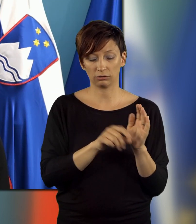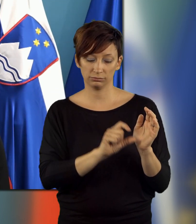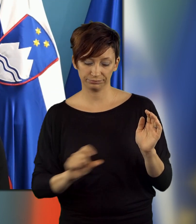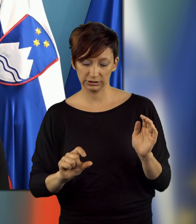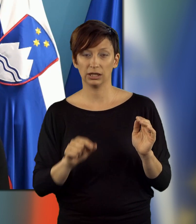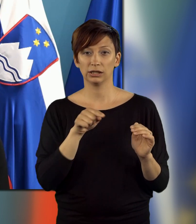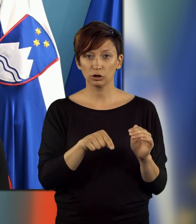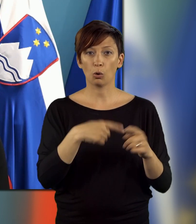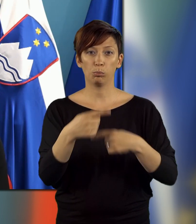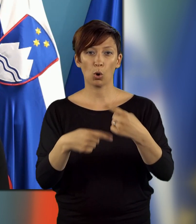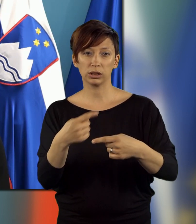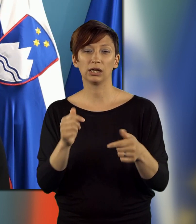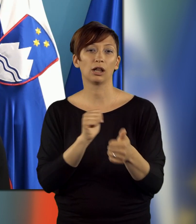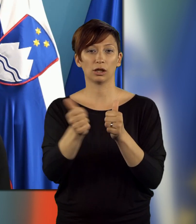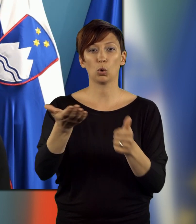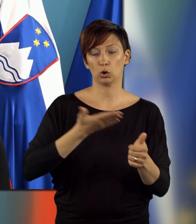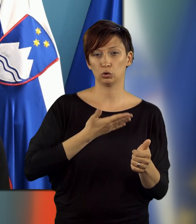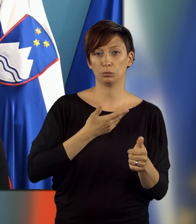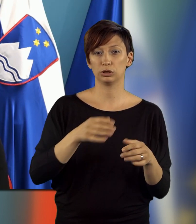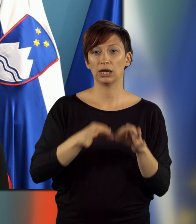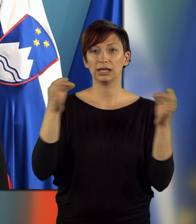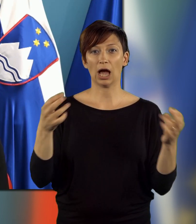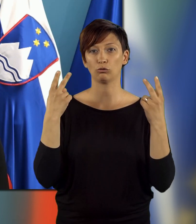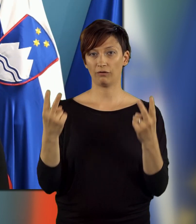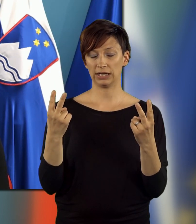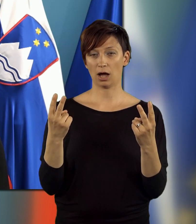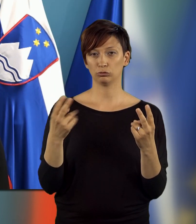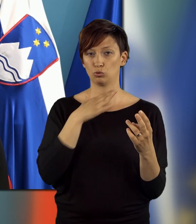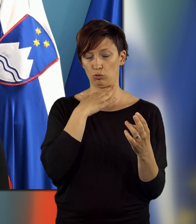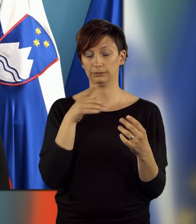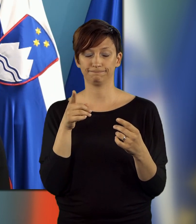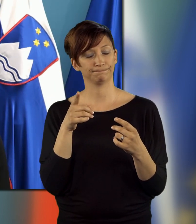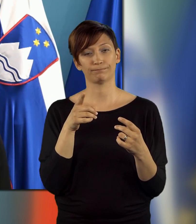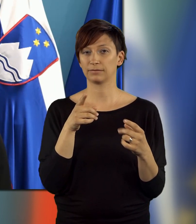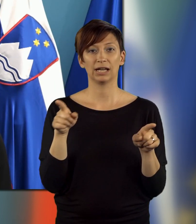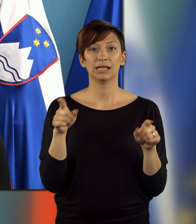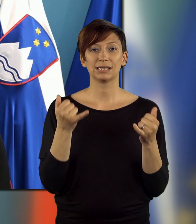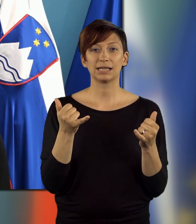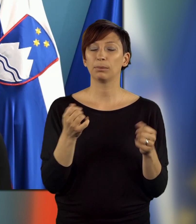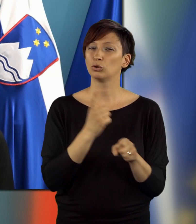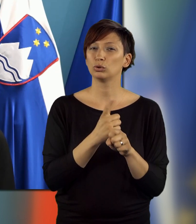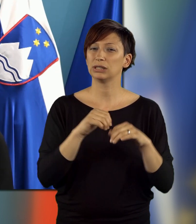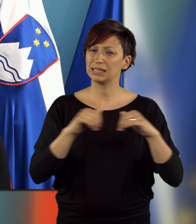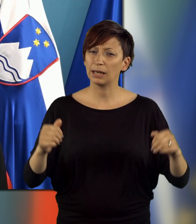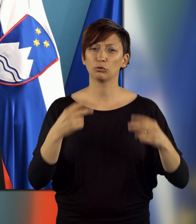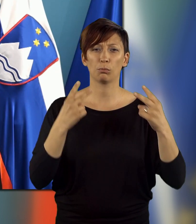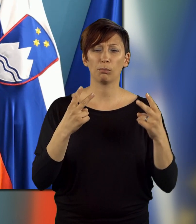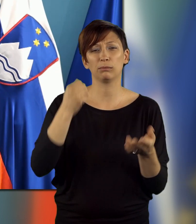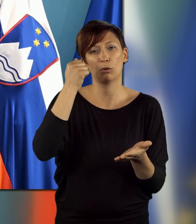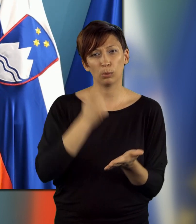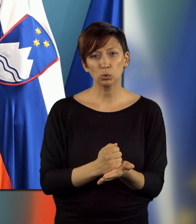bila, da to poteka takoj po pridobitvi javne veljavnosti. Hkrati je izjemno pomembno tudi